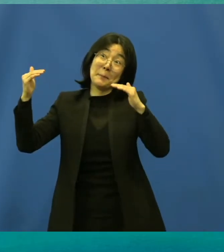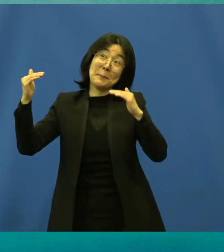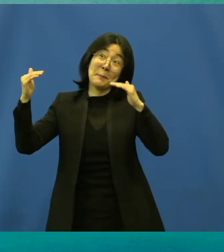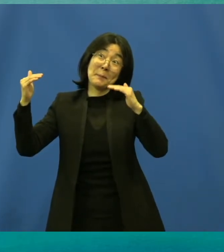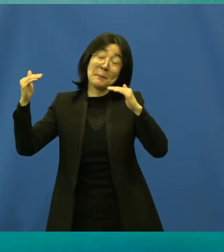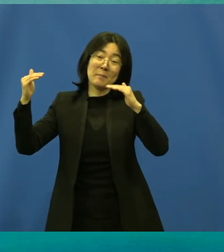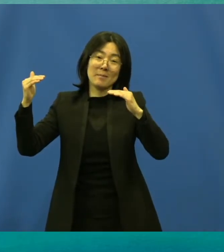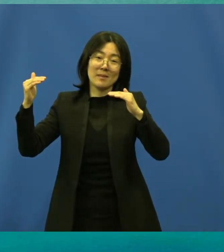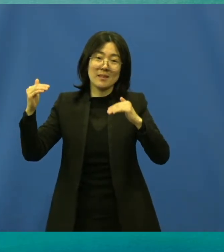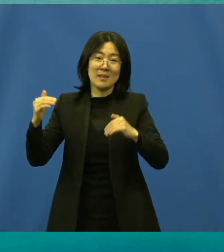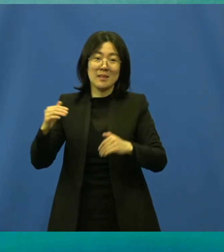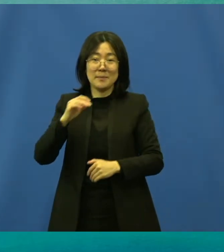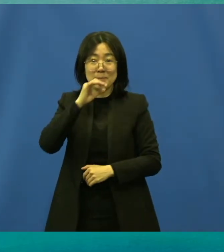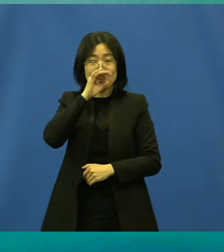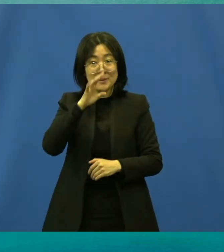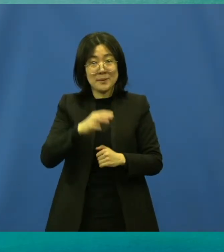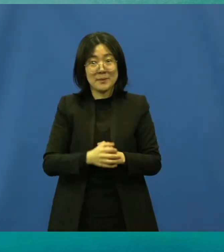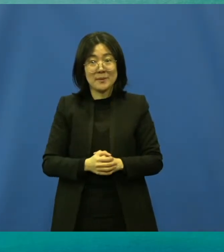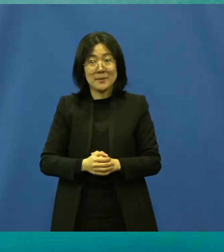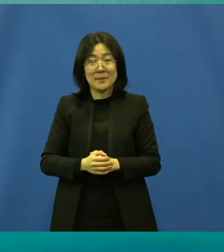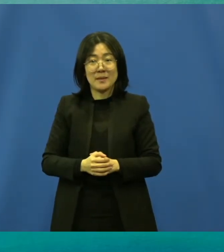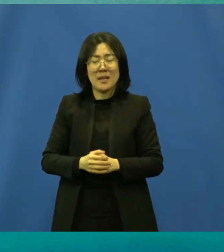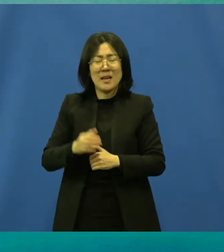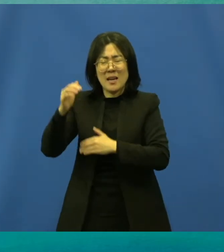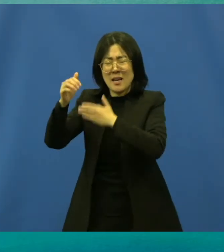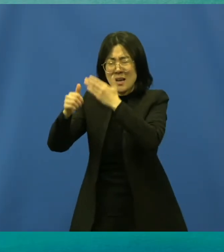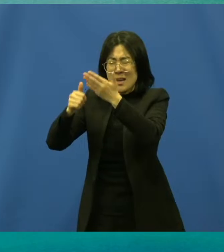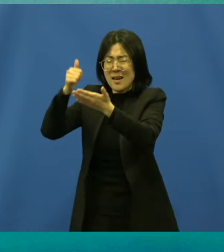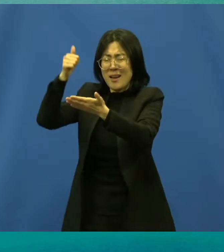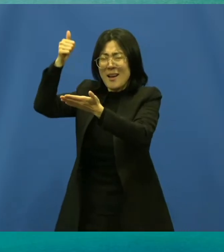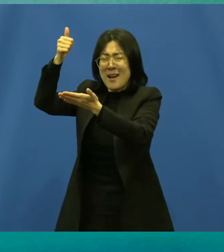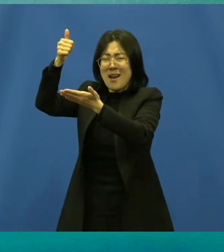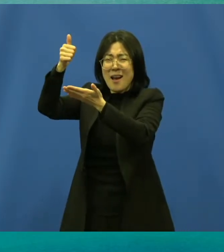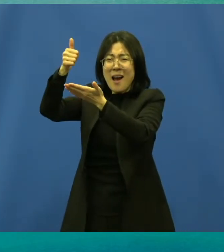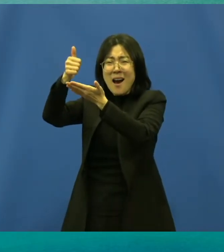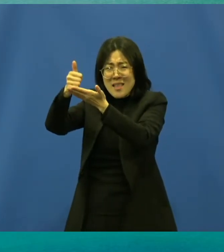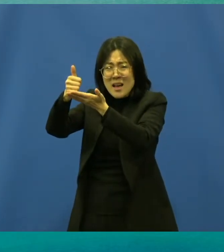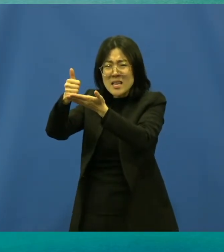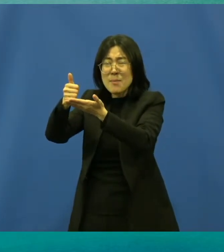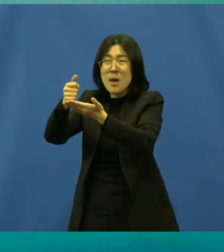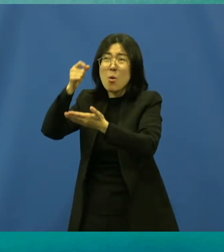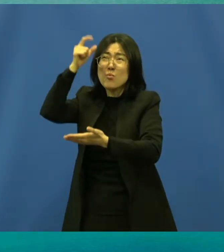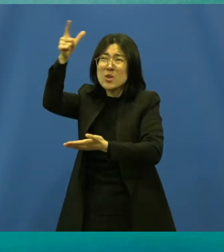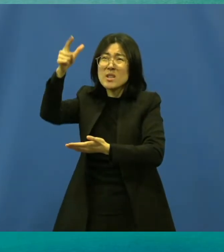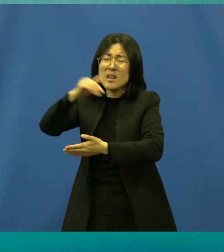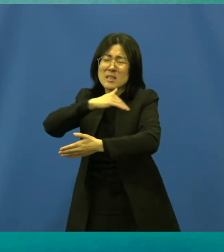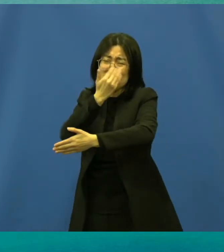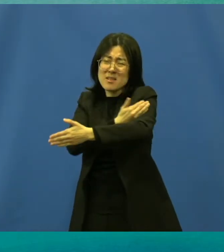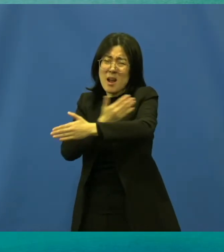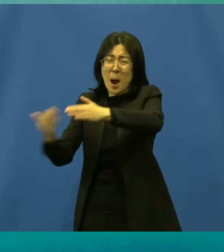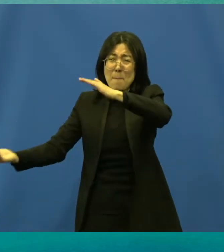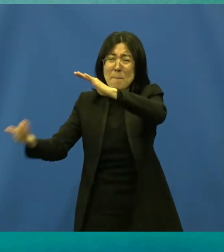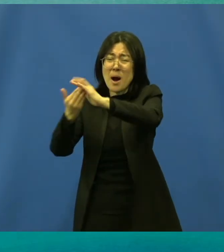하나님을 하나님으로 인정하면 쉽게 불순종할 수 없습니다.